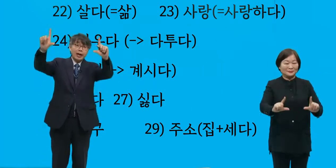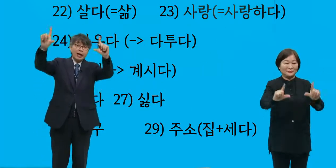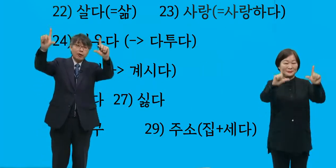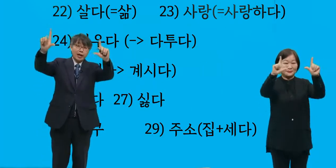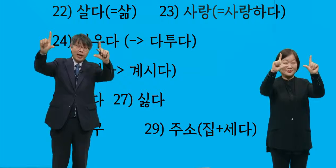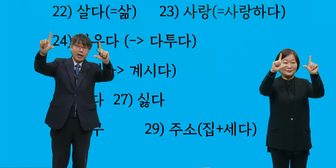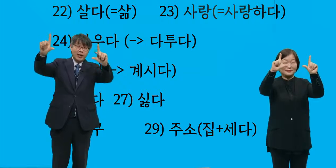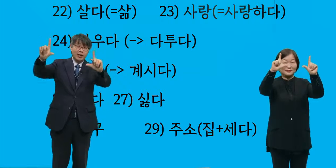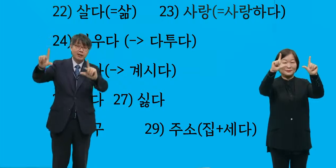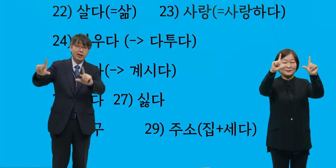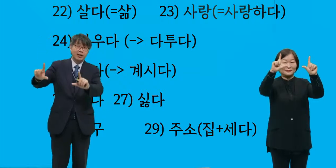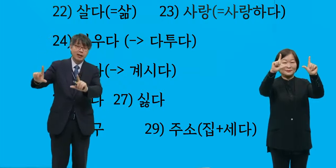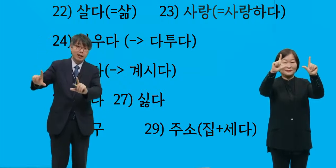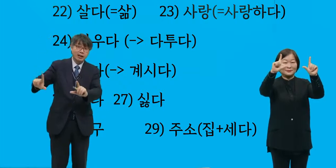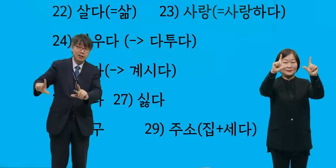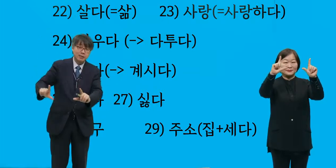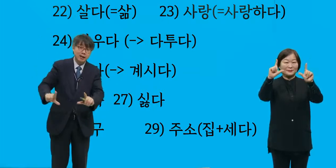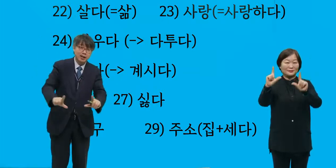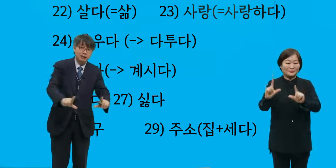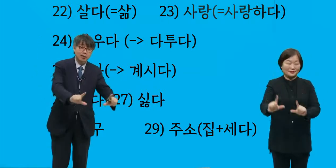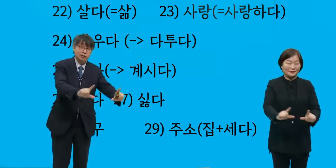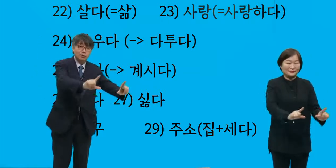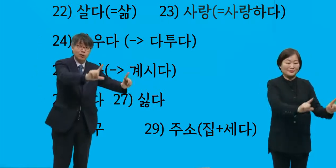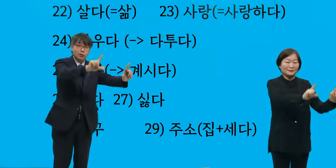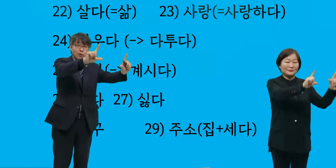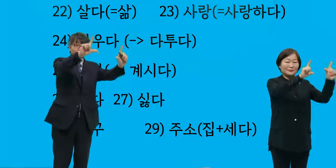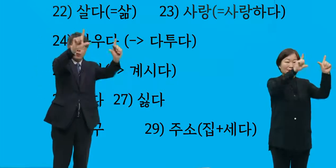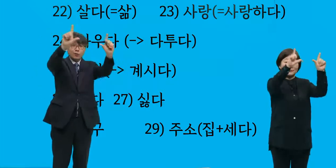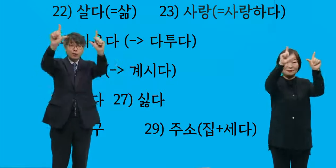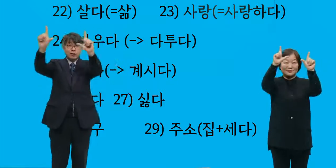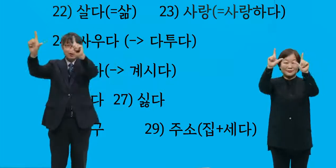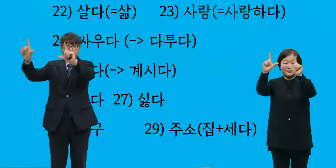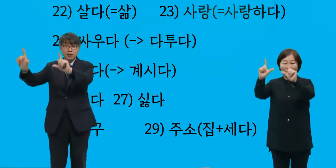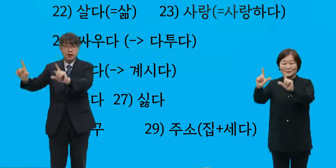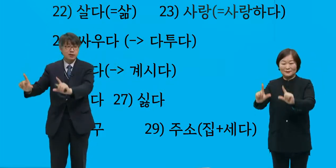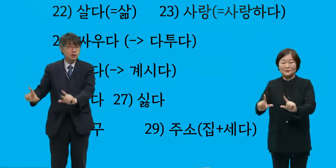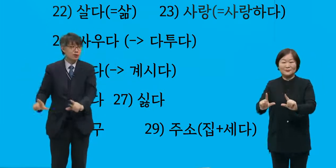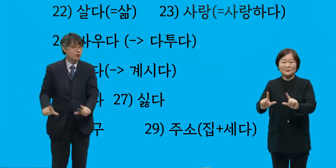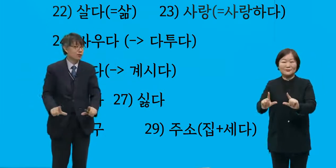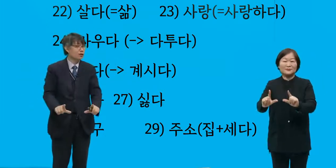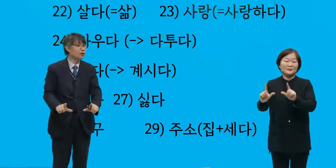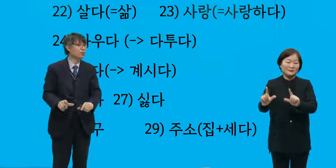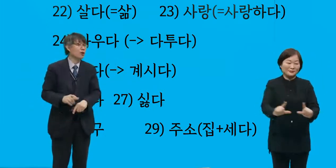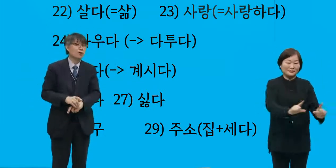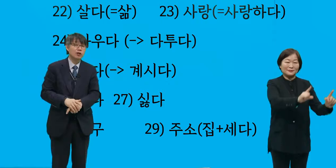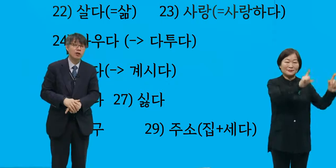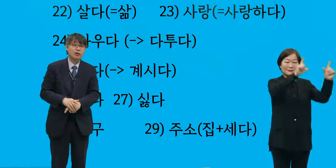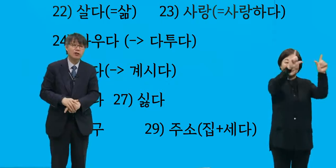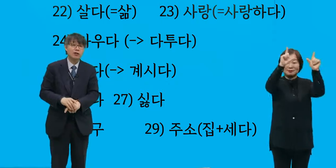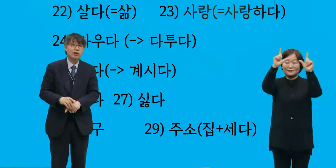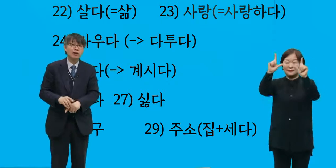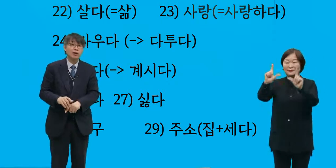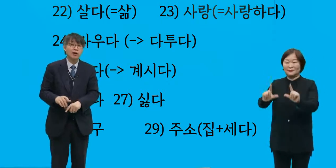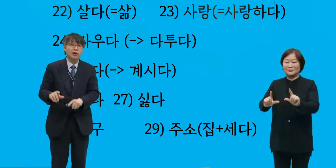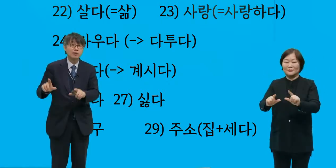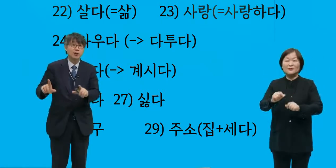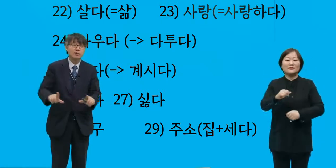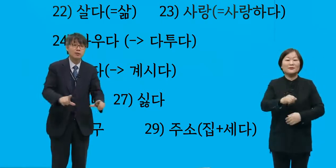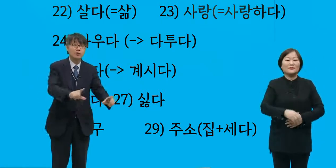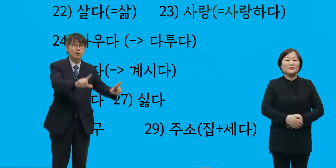해예요. 해인데 아침에 해가 떠가지고 해가 지는 거죠. 이게 뭐예요 이게? 아침 해 뜨고